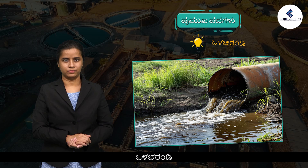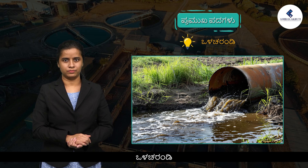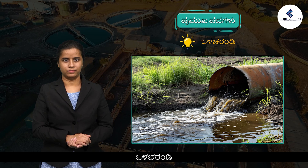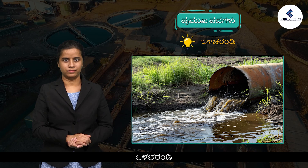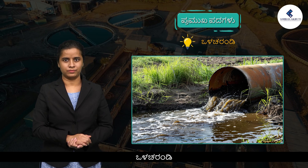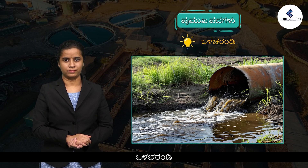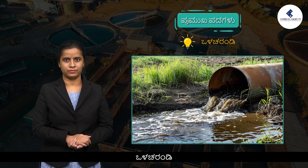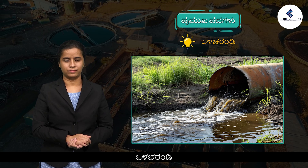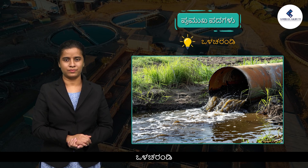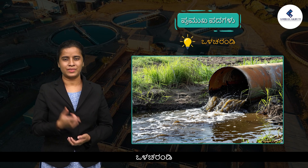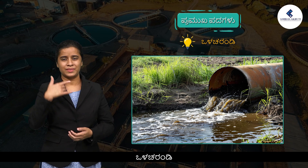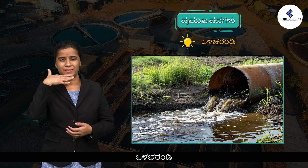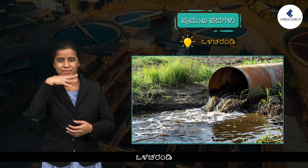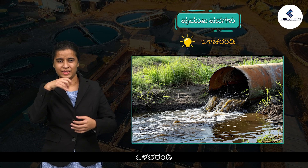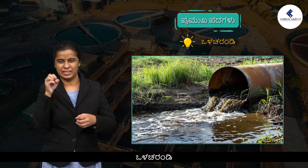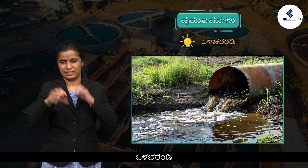ಒಳಚರಂಡಿ,